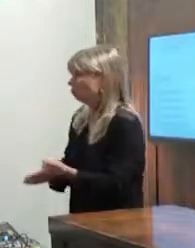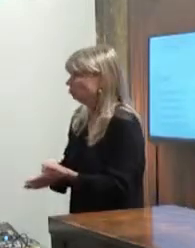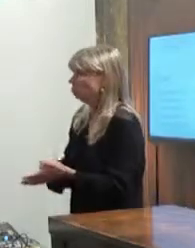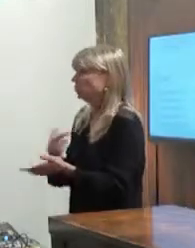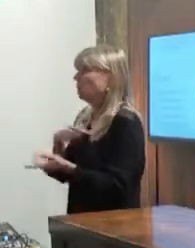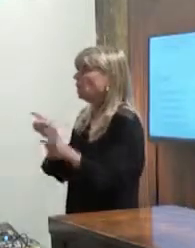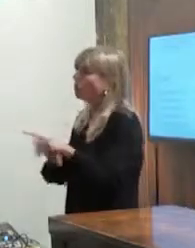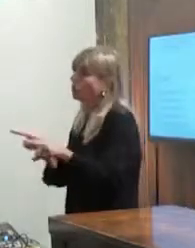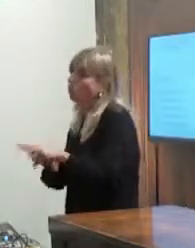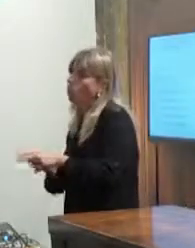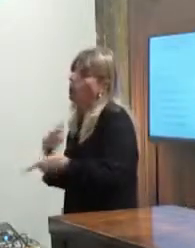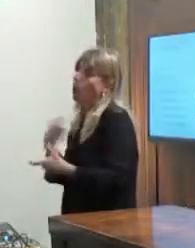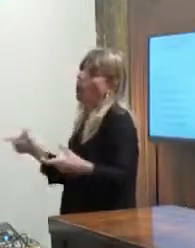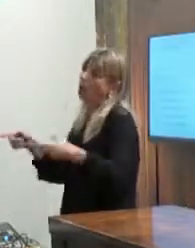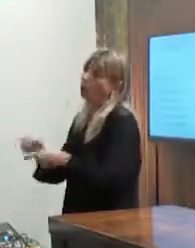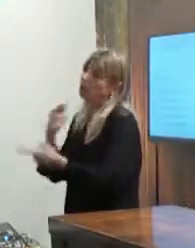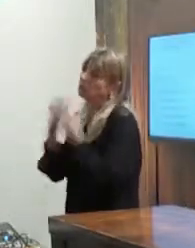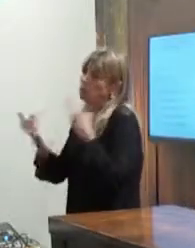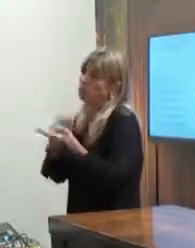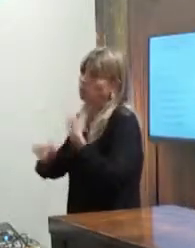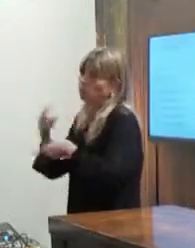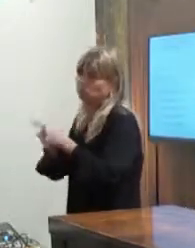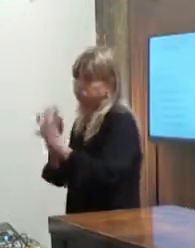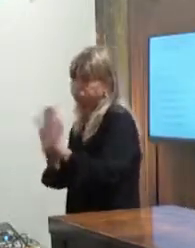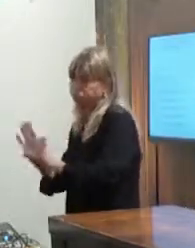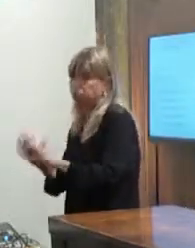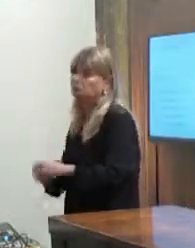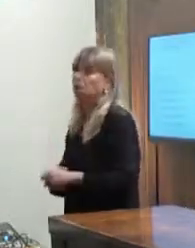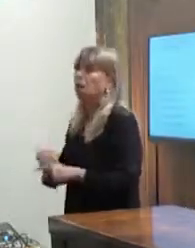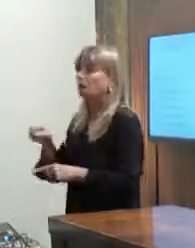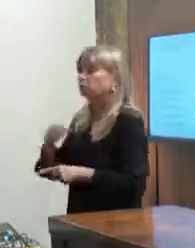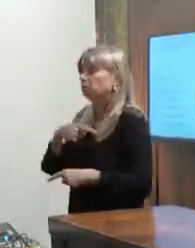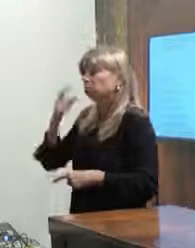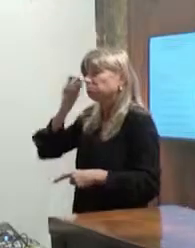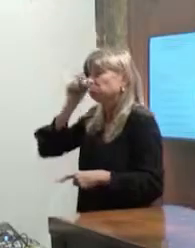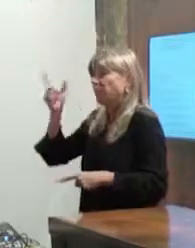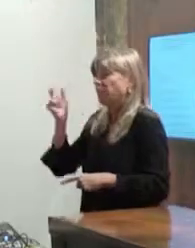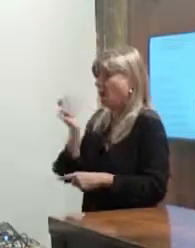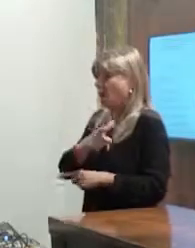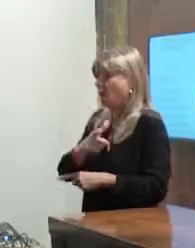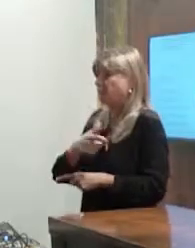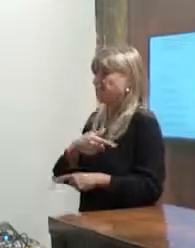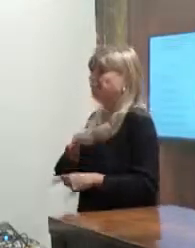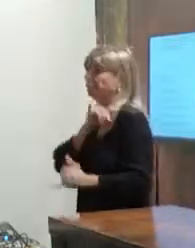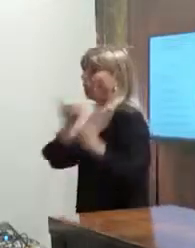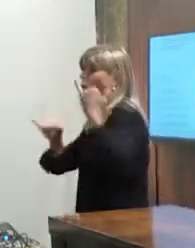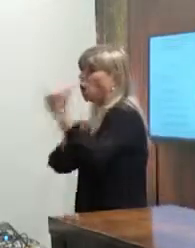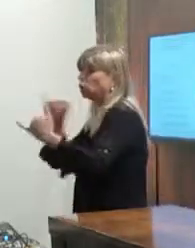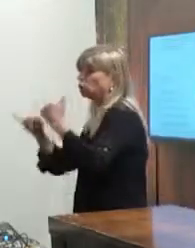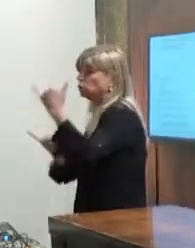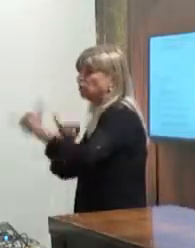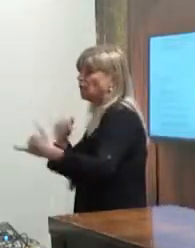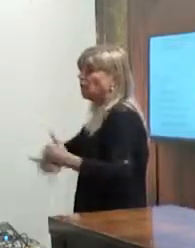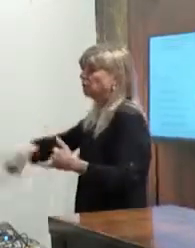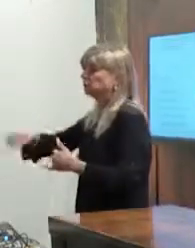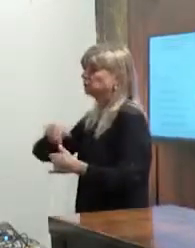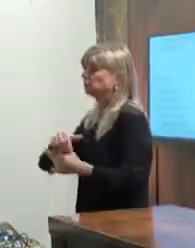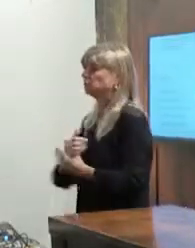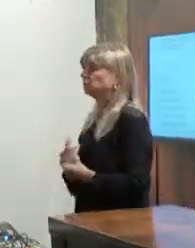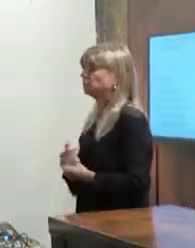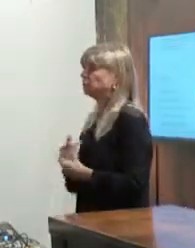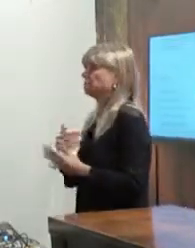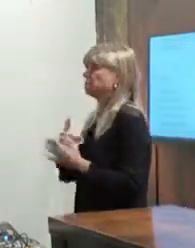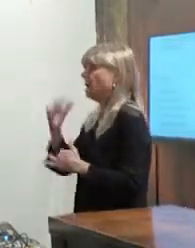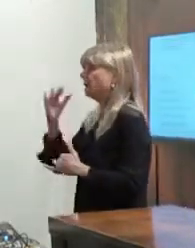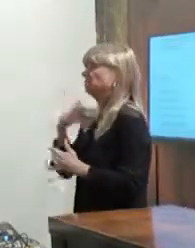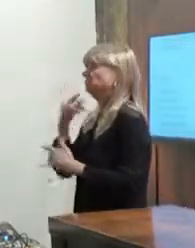trámite audiencia pública, ¿no? Entonces, bueno, esto es un poco la idea de contarles y compartir con ustedes